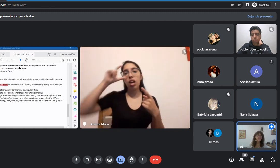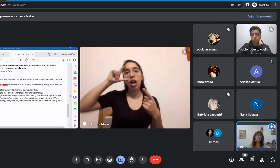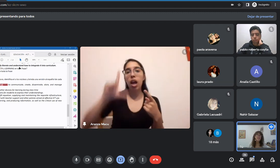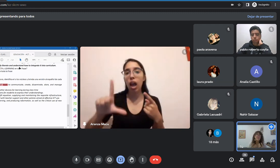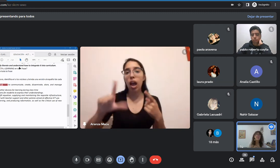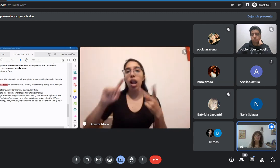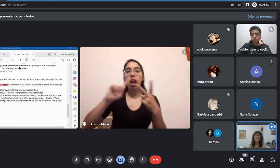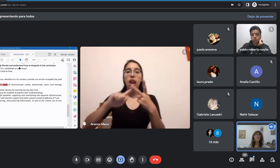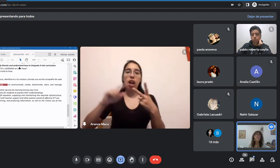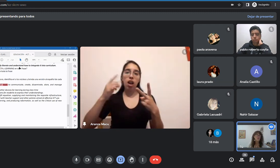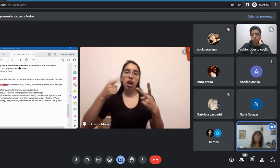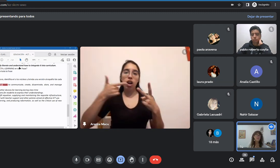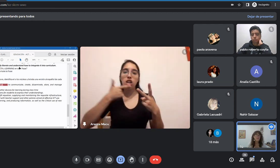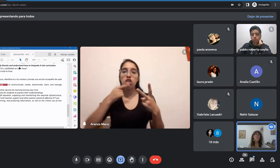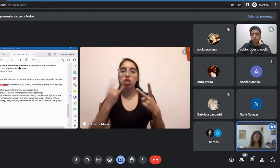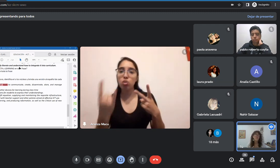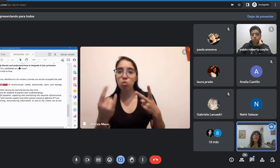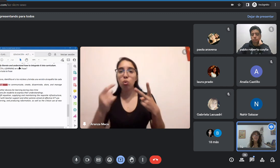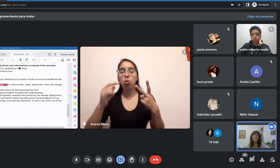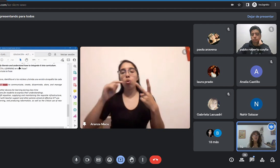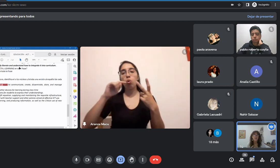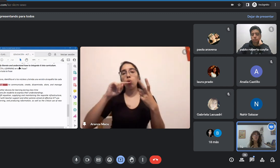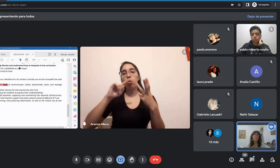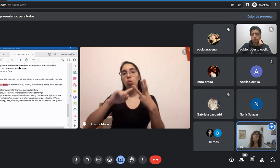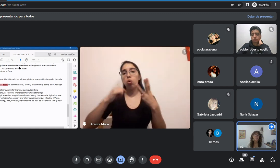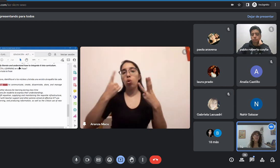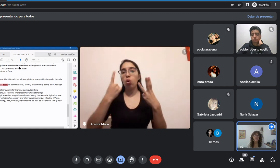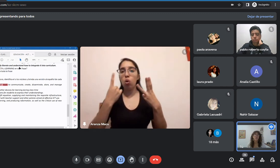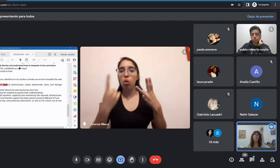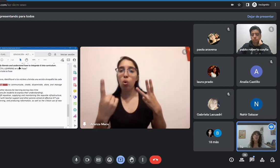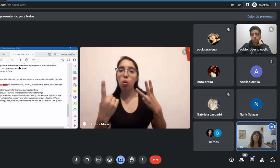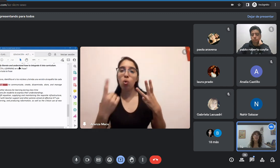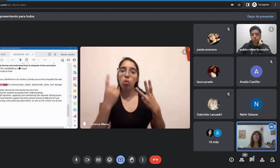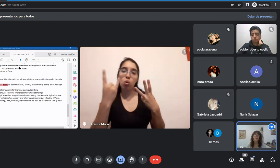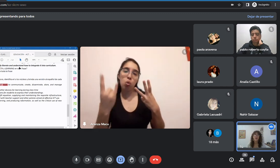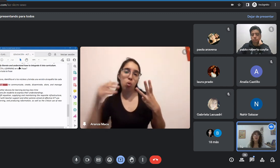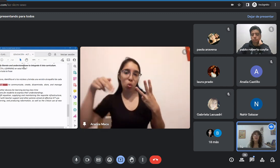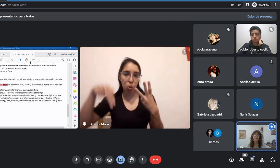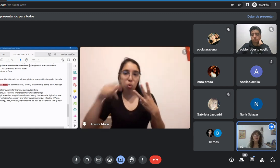está determinando, lo está modificando y a su vez determinando al sustantivo.